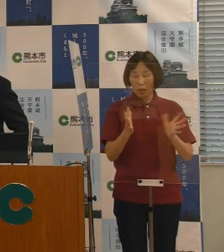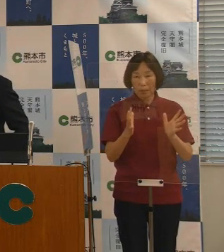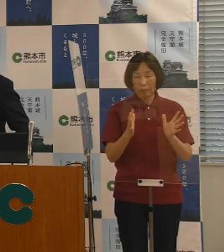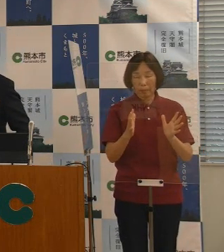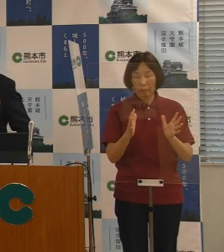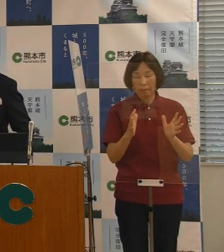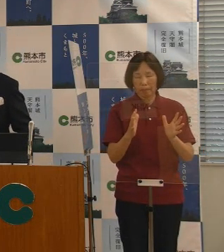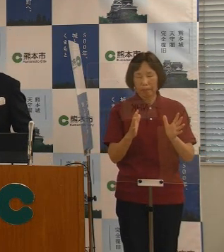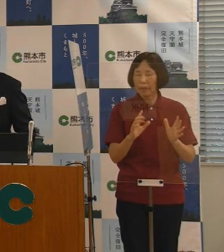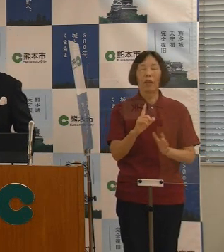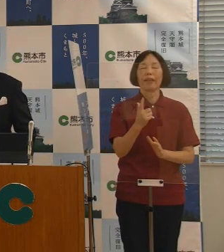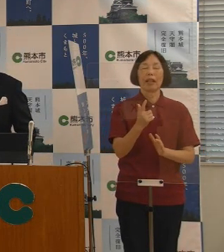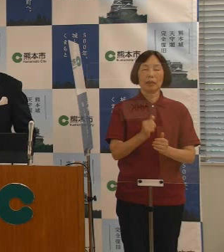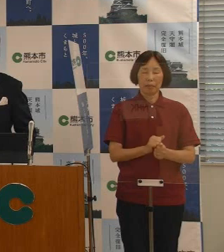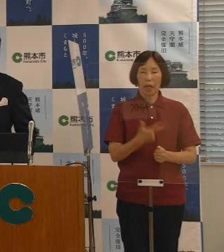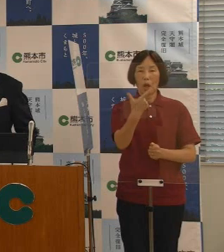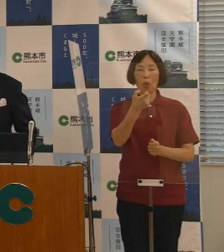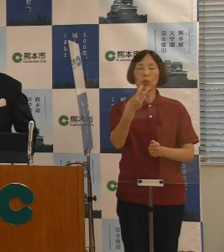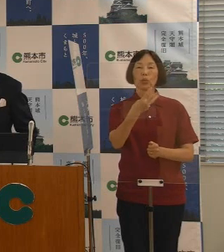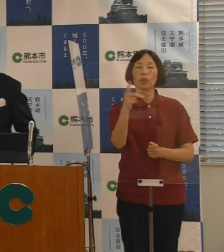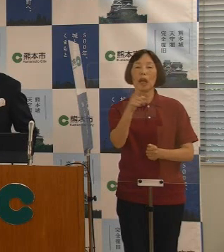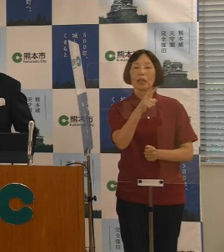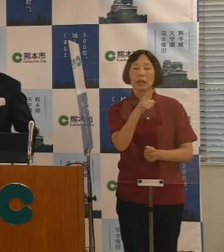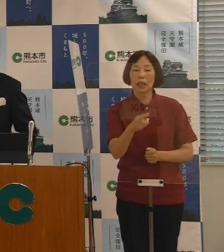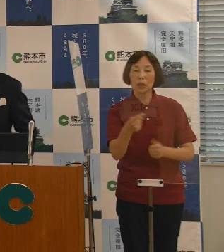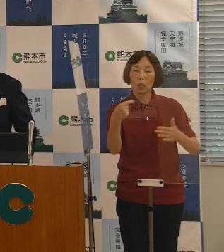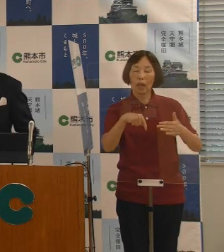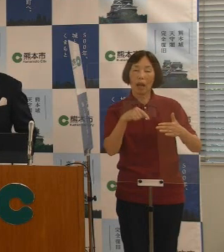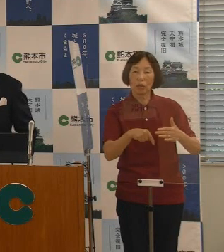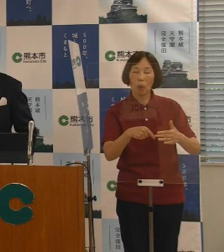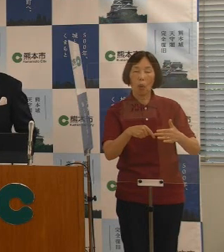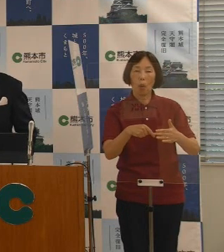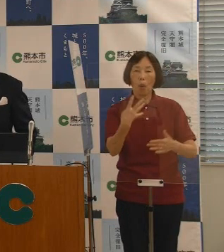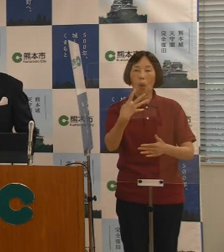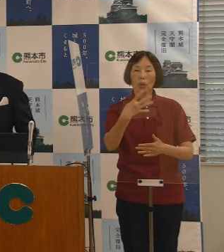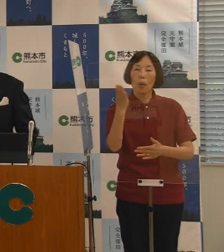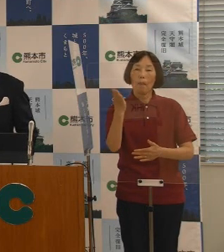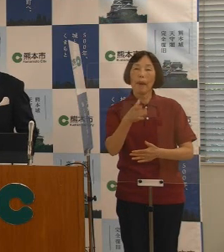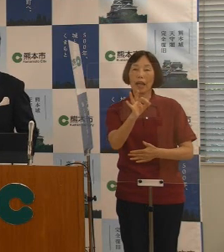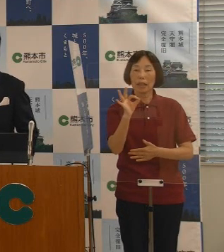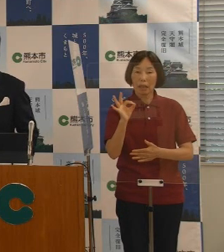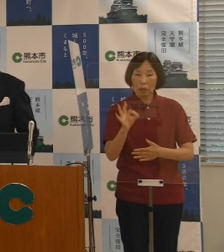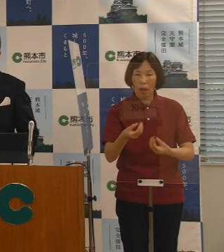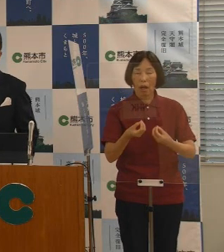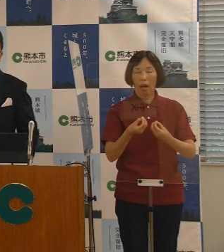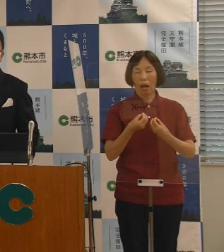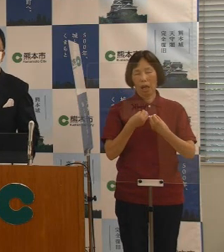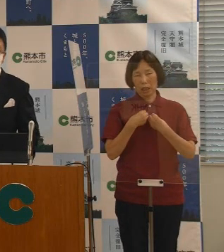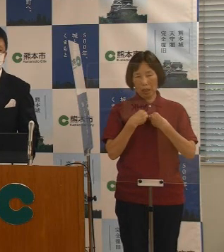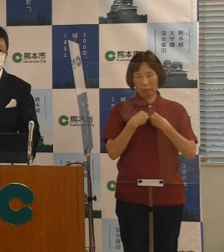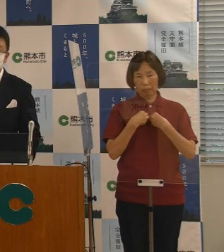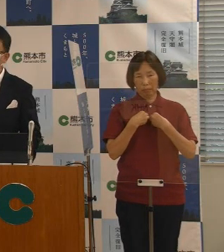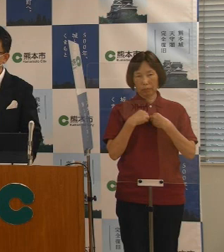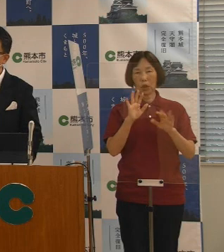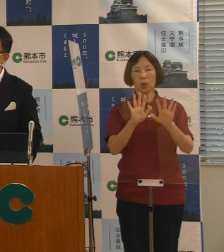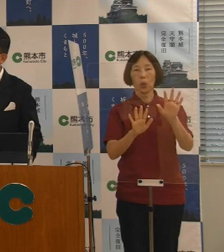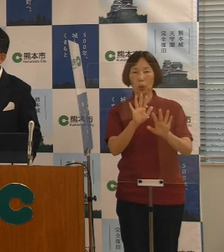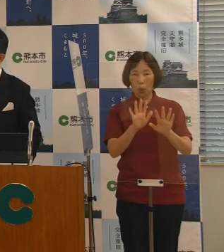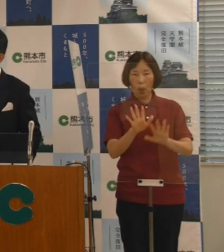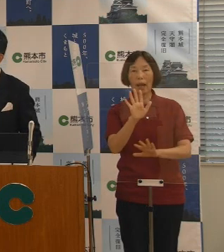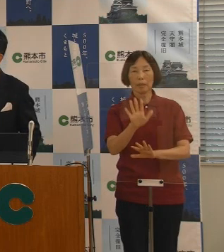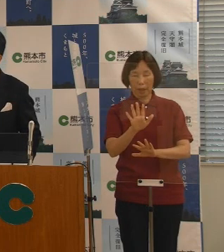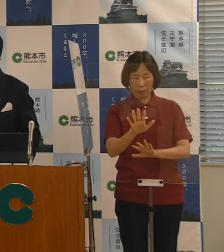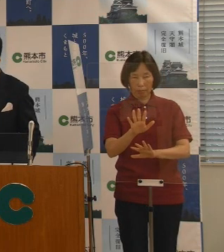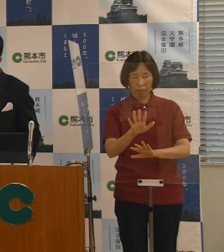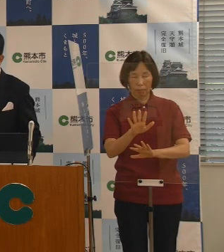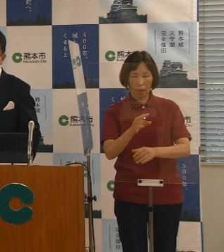名の皆さんがやはり、まあ 4% ということであってもですね、やはり感染をしているとワクチンを打ってもやっぱり